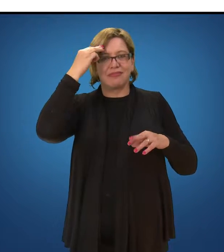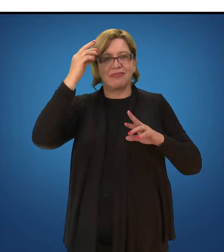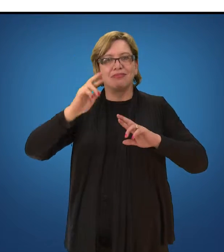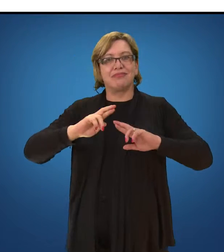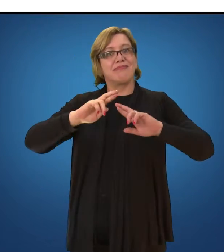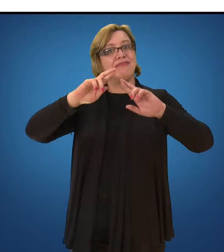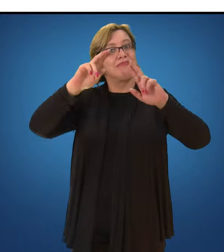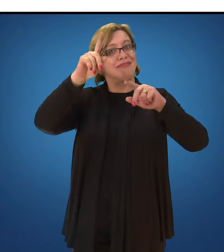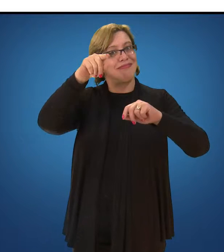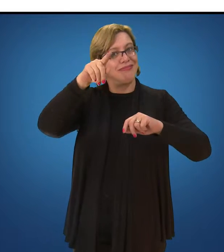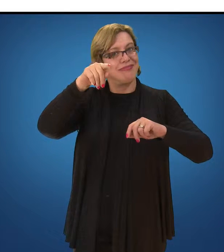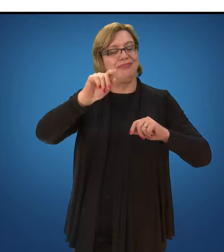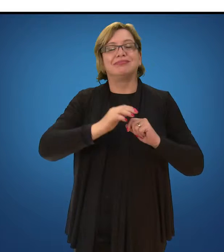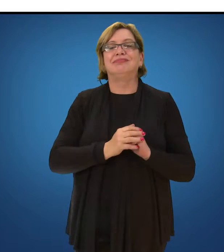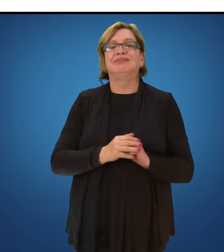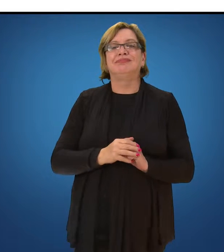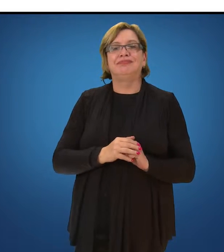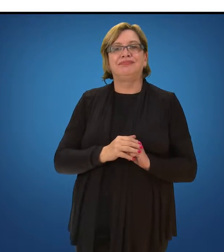não está.